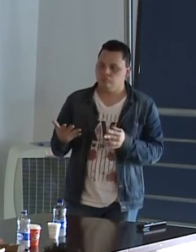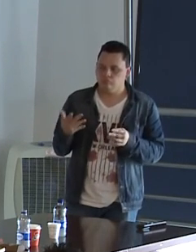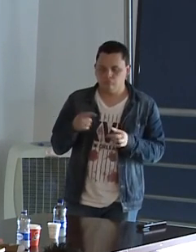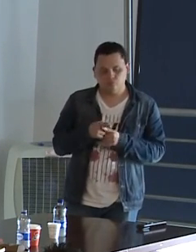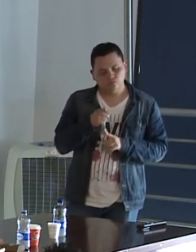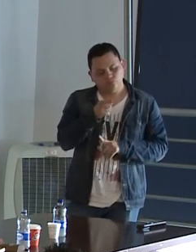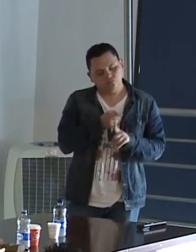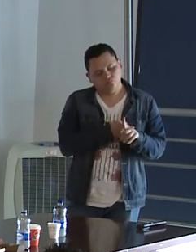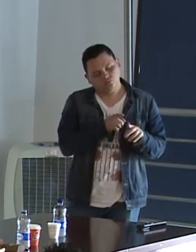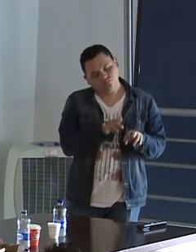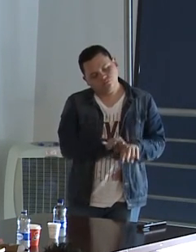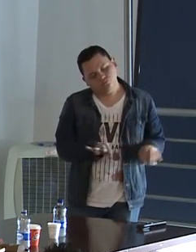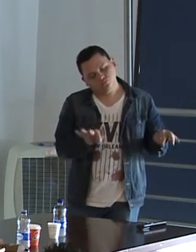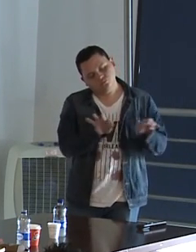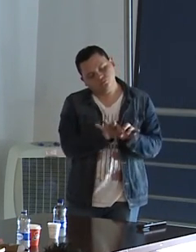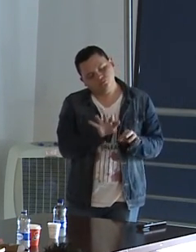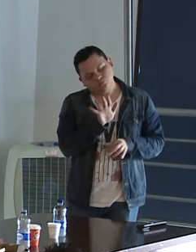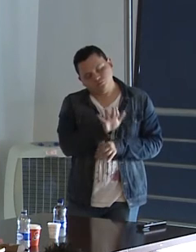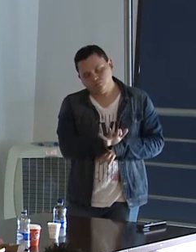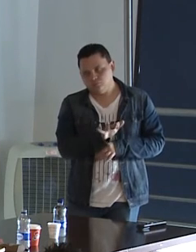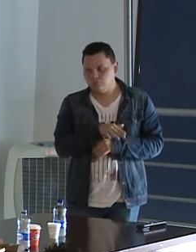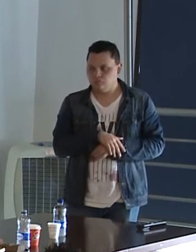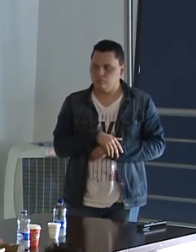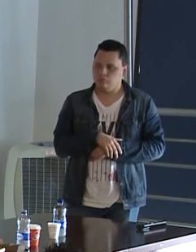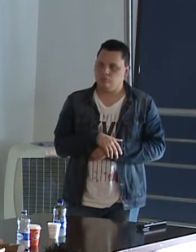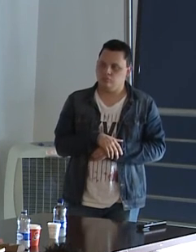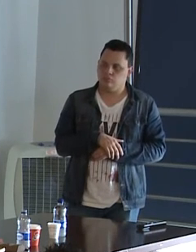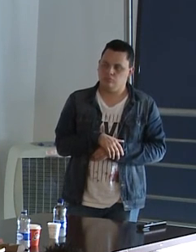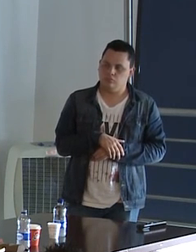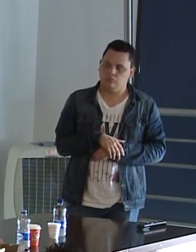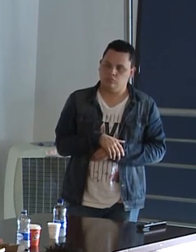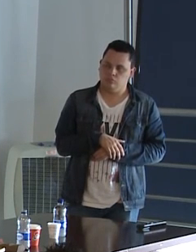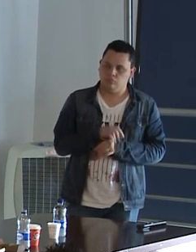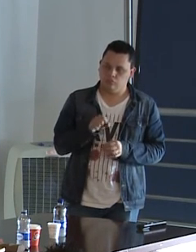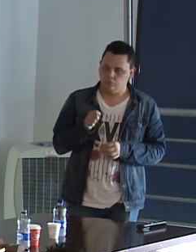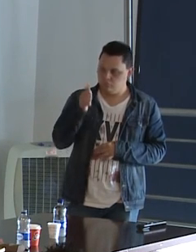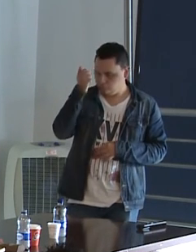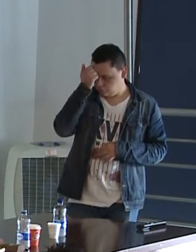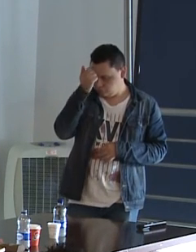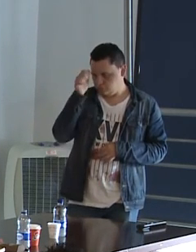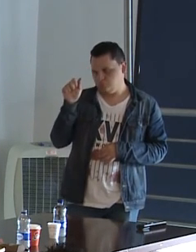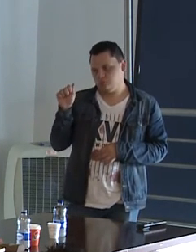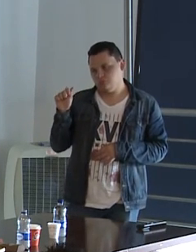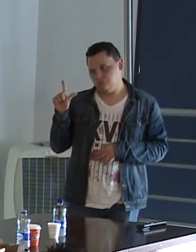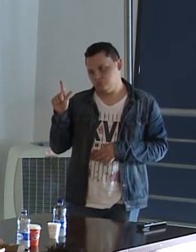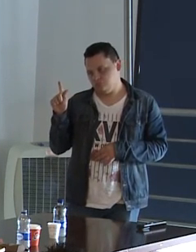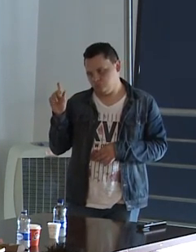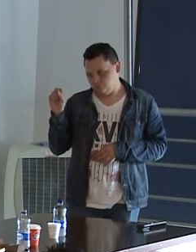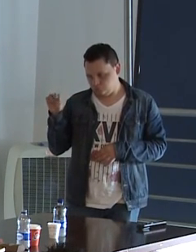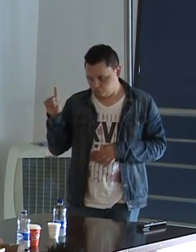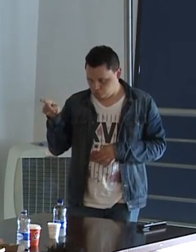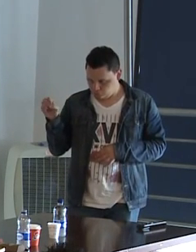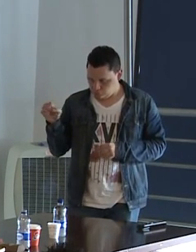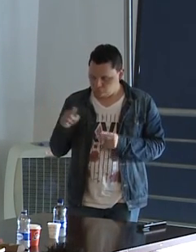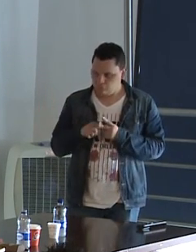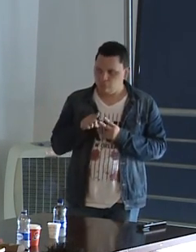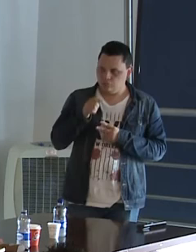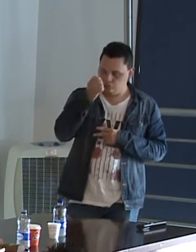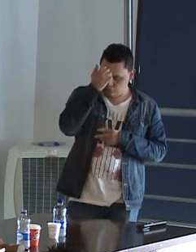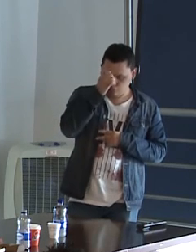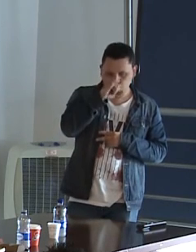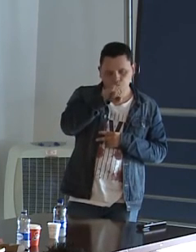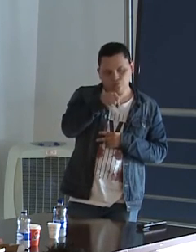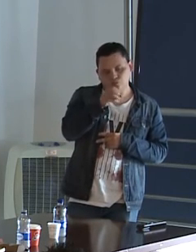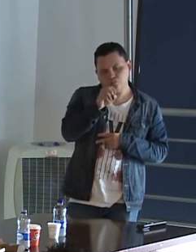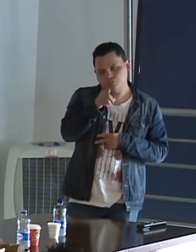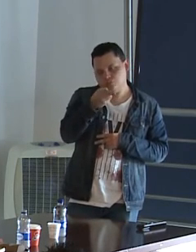papel preponderante que ha tenido el profesor Alfonso, el profesor Jorge Posada,